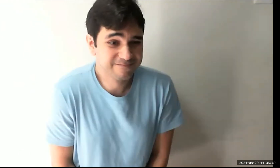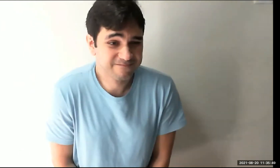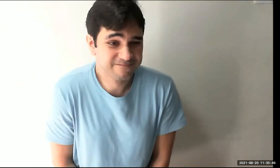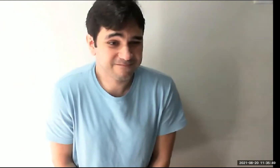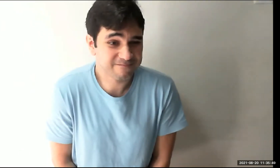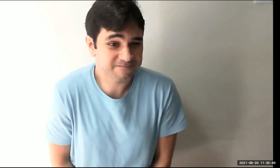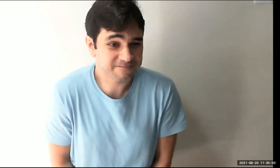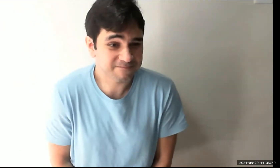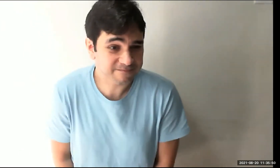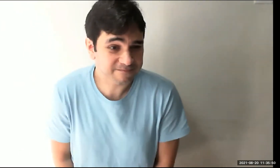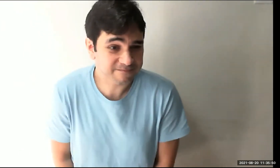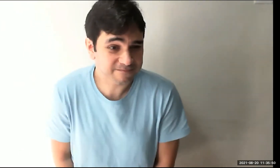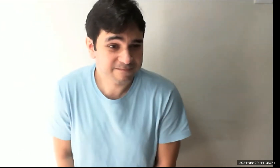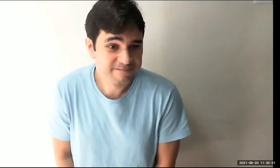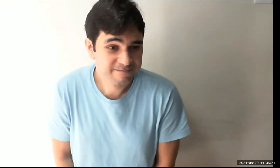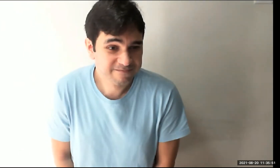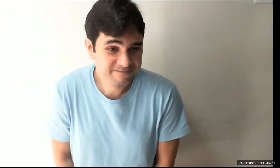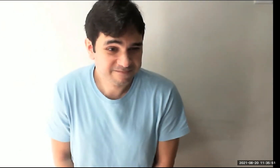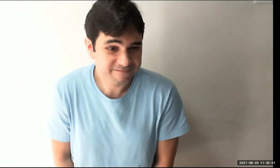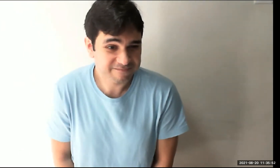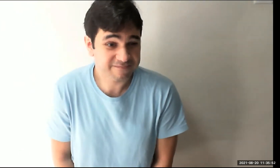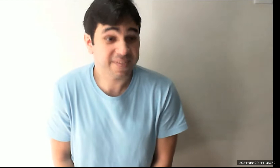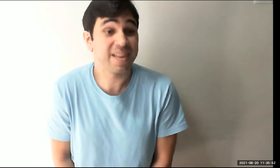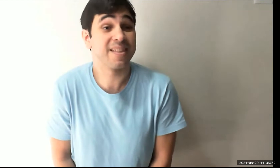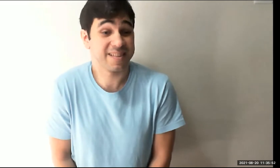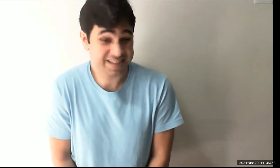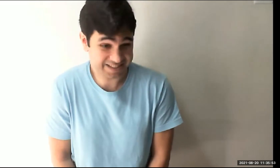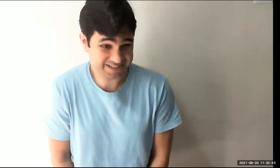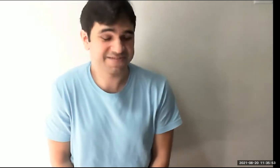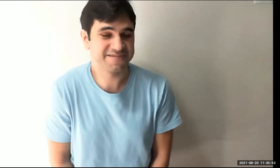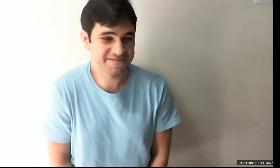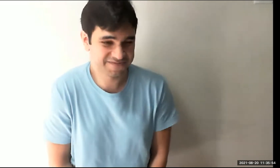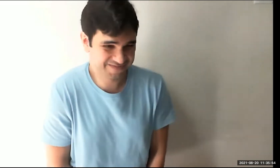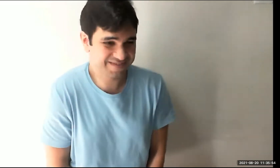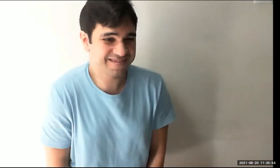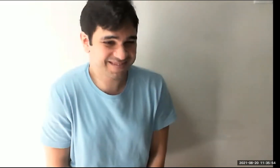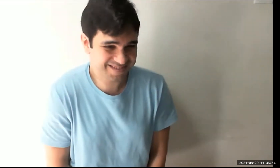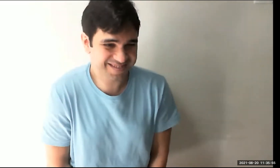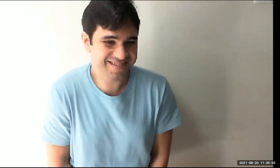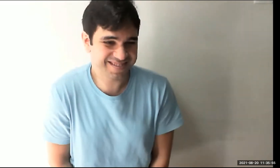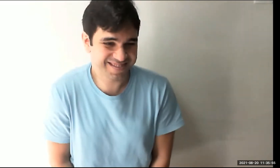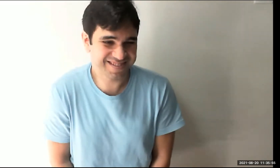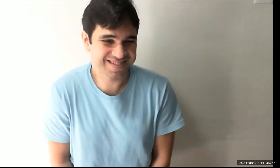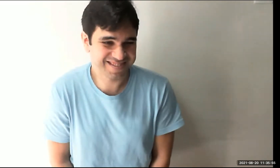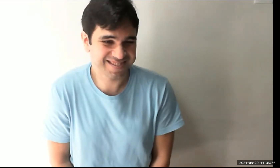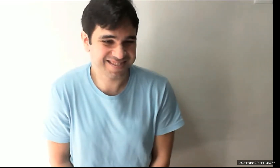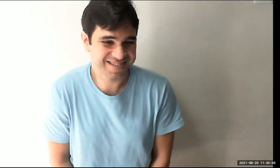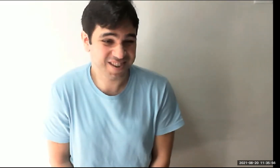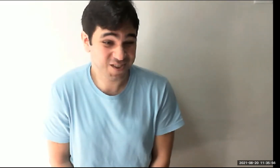Então, Érica, eu estou acompanhando, né? Acompanho a federação, as associações desde pequenininho, desde os 9